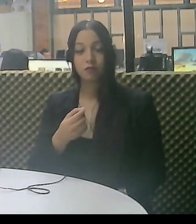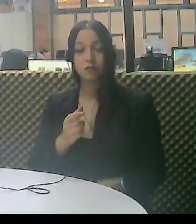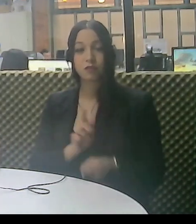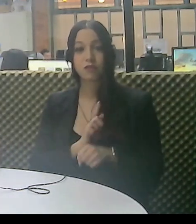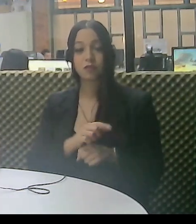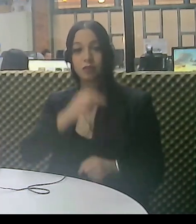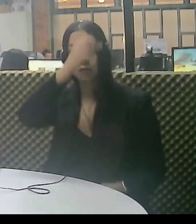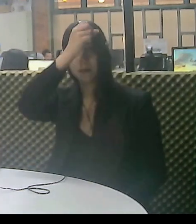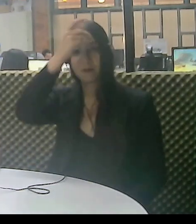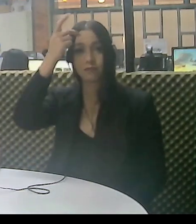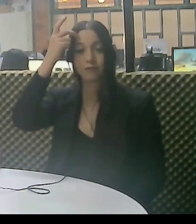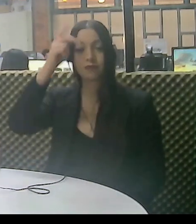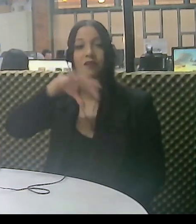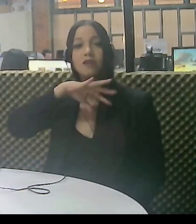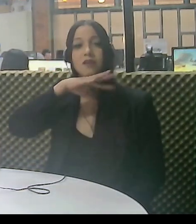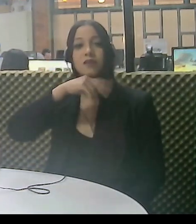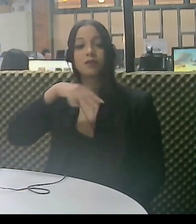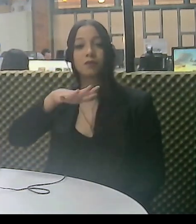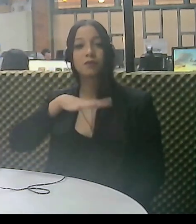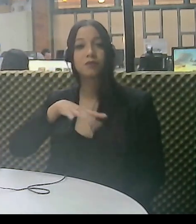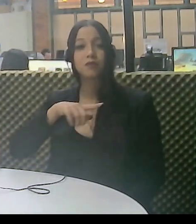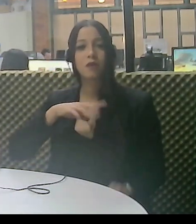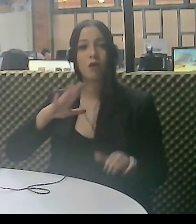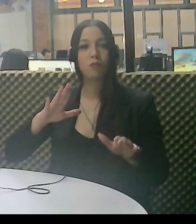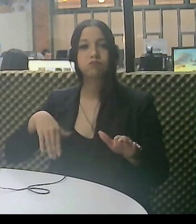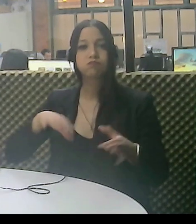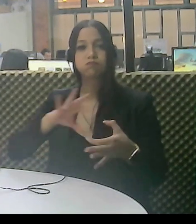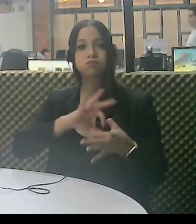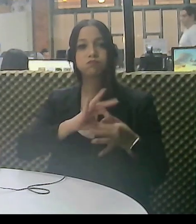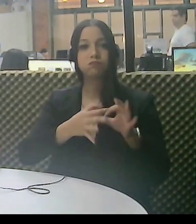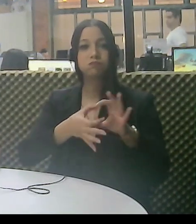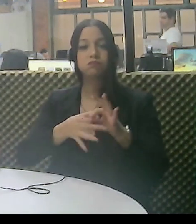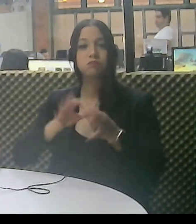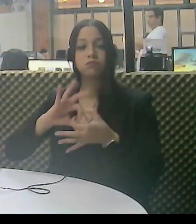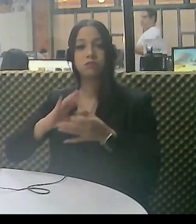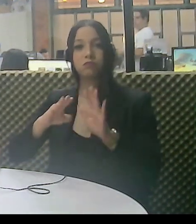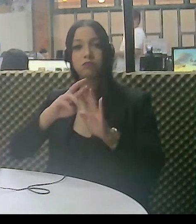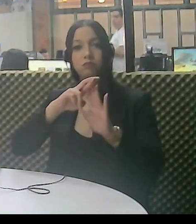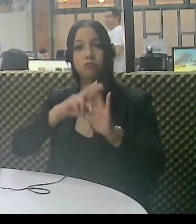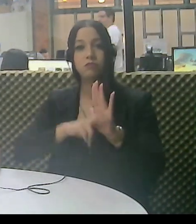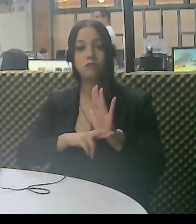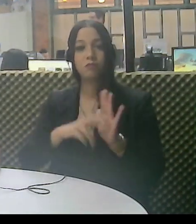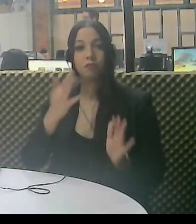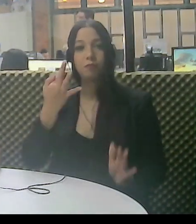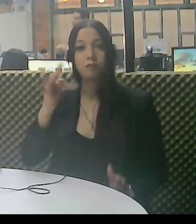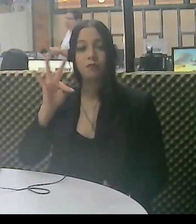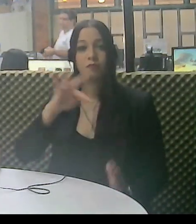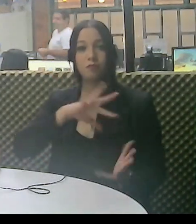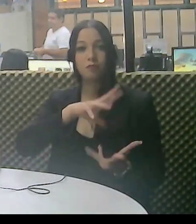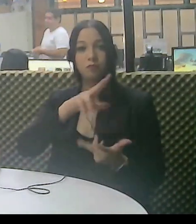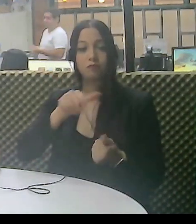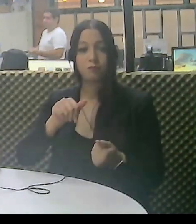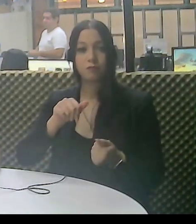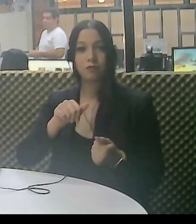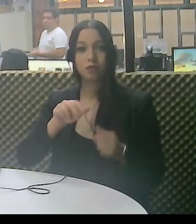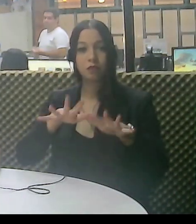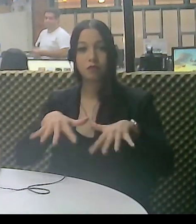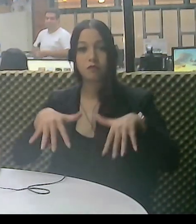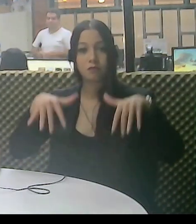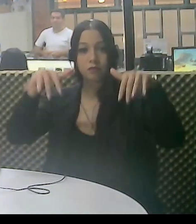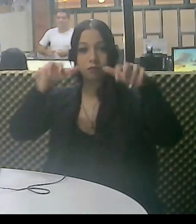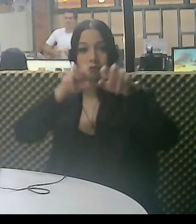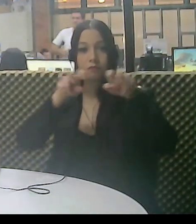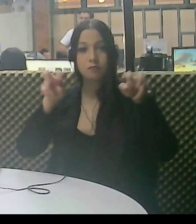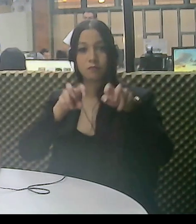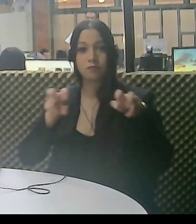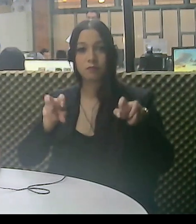prefeito Odelmo Leão. O espaço conta com uma piscina olímpica dentro das normas da Federação Internacional de Natação, uma arquibancada com